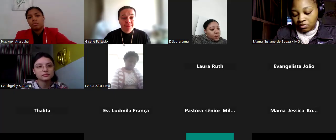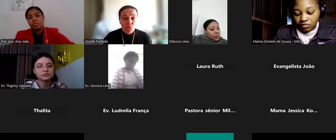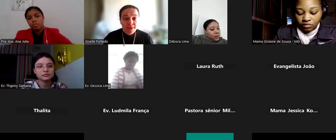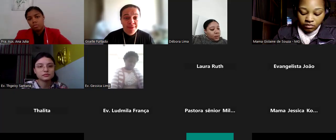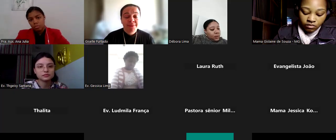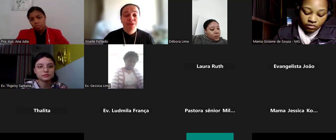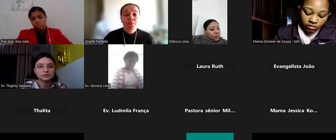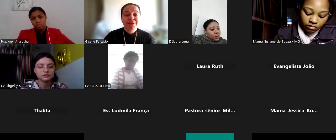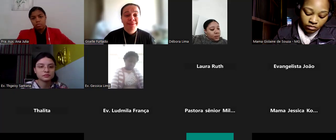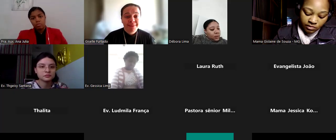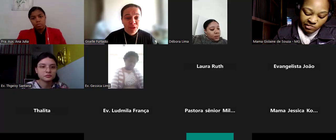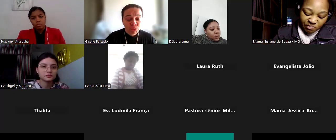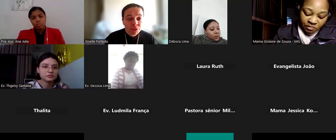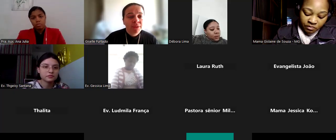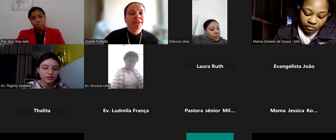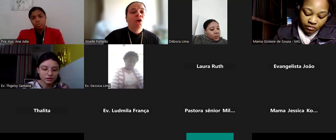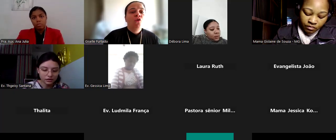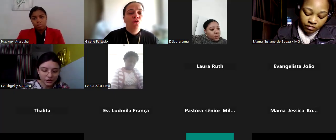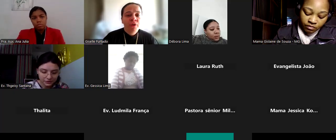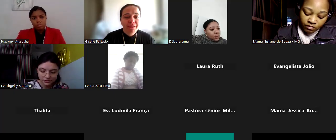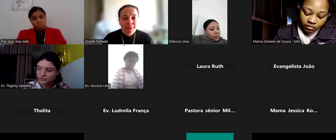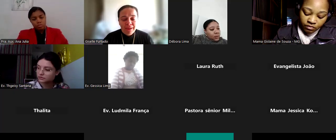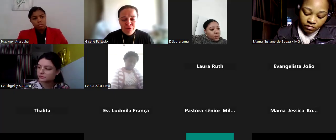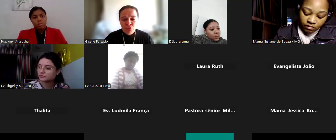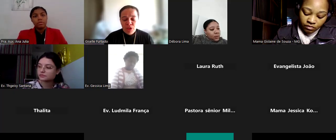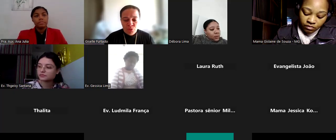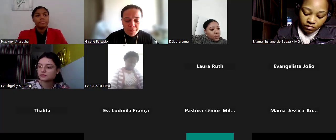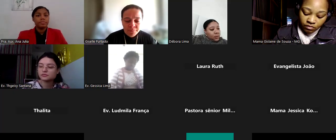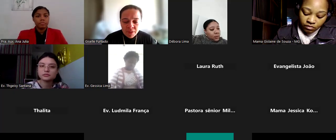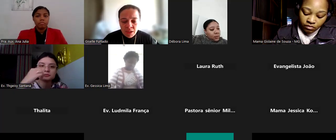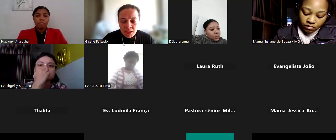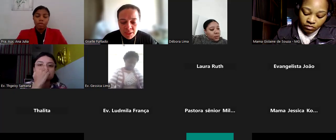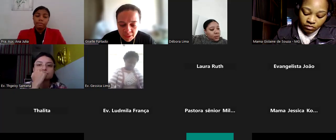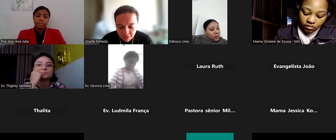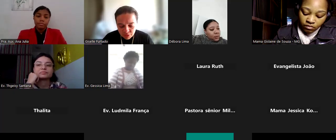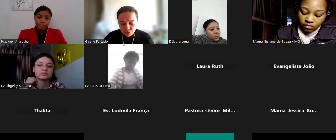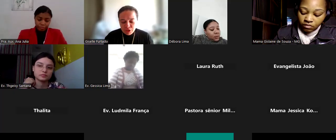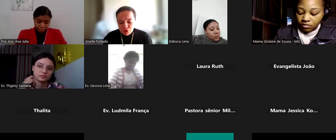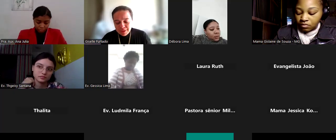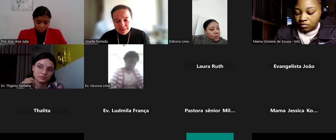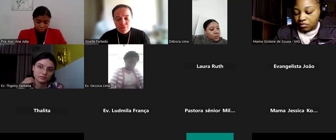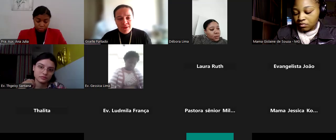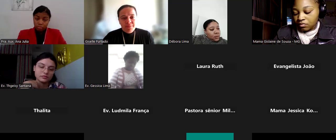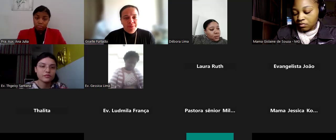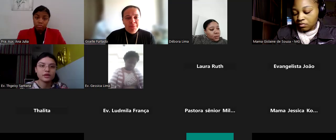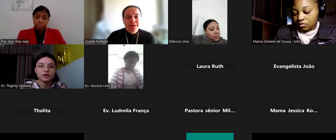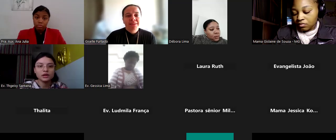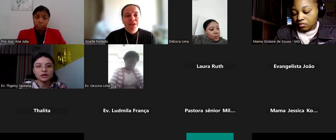estão aí, estão precisando ouvir da palavra do Senhor. E durante a oração, a arcebispa Araceli